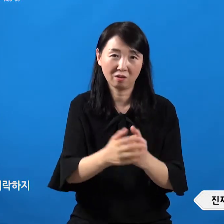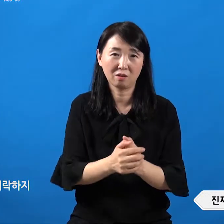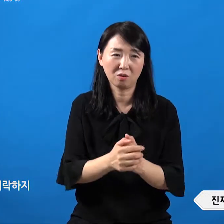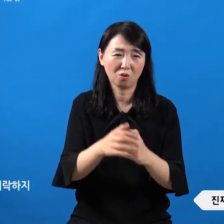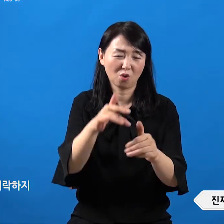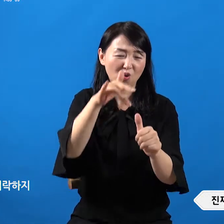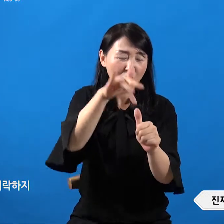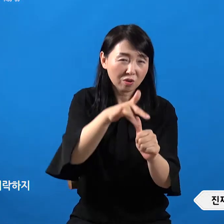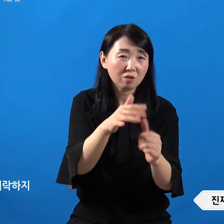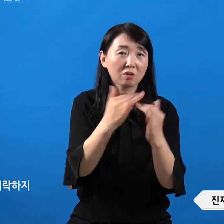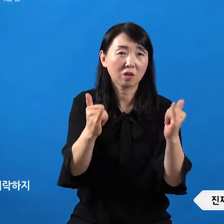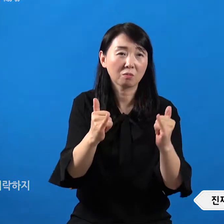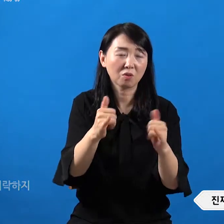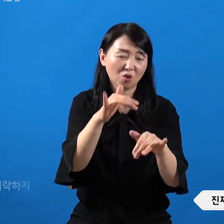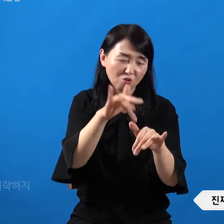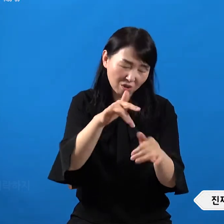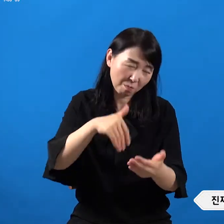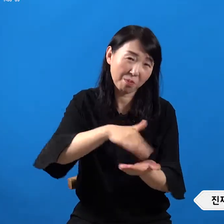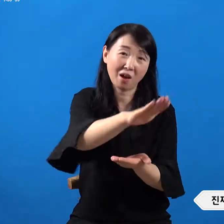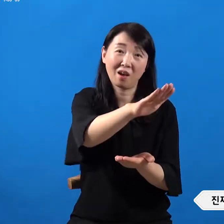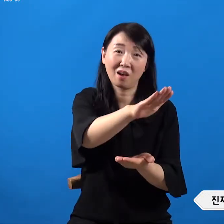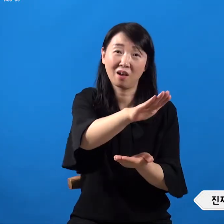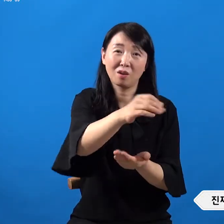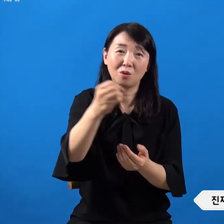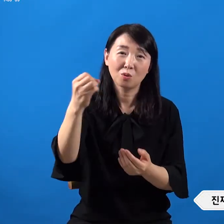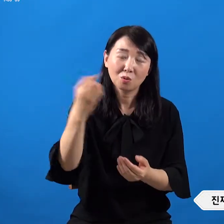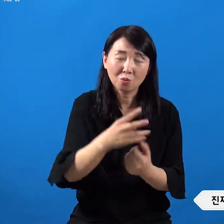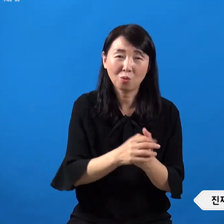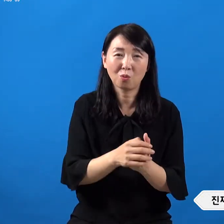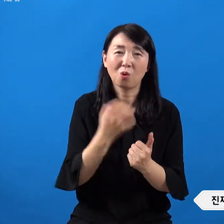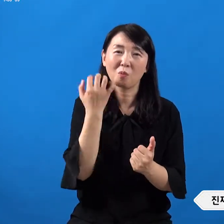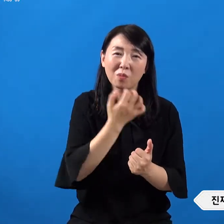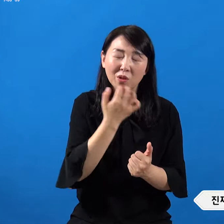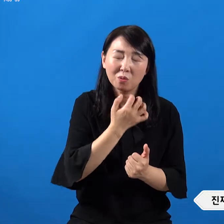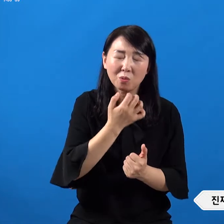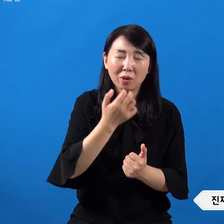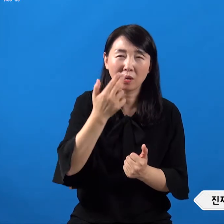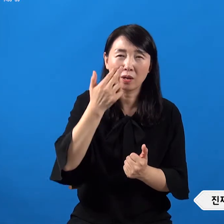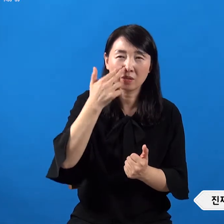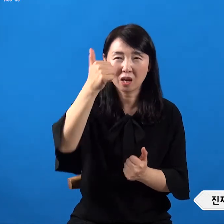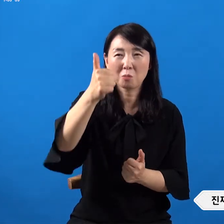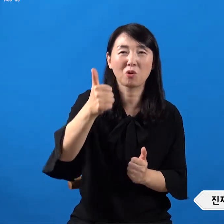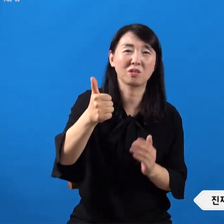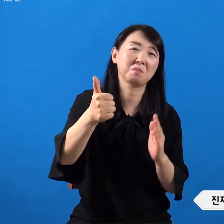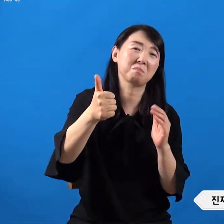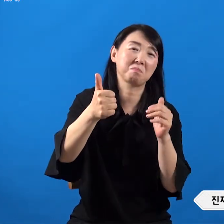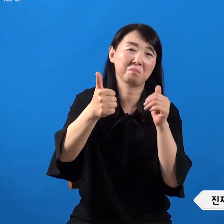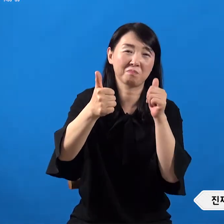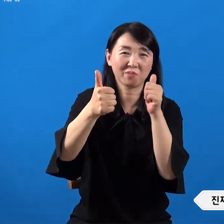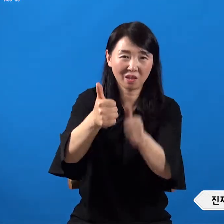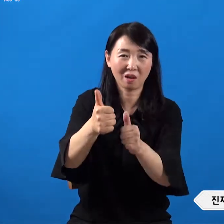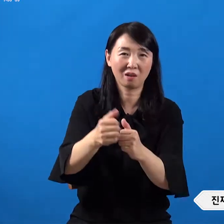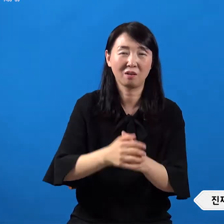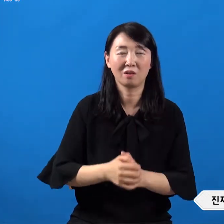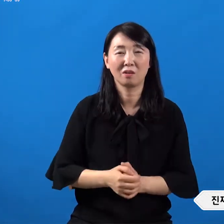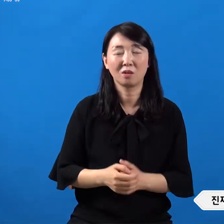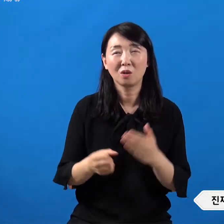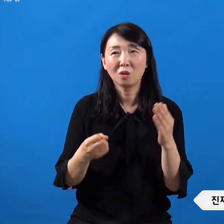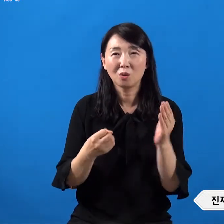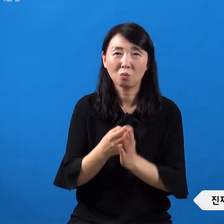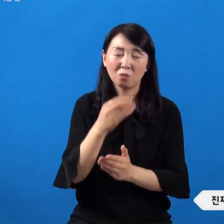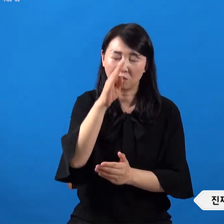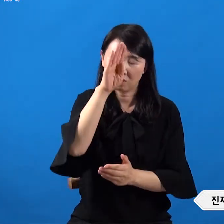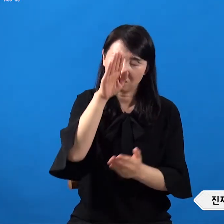들린 자에게 귀신을 내어 쫓습니다. 그리고 시몬 베드로의 장모의 집에 들어가십니다. 장모의